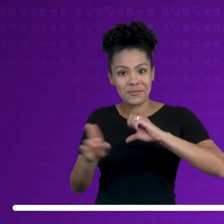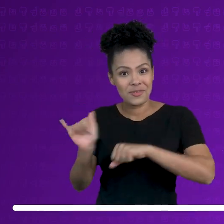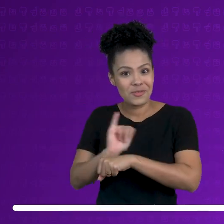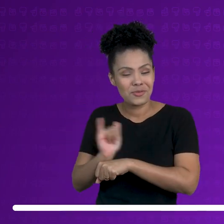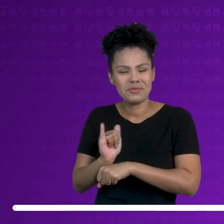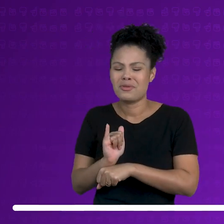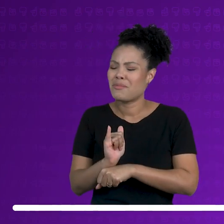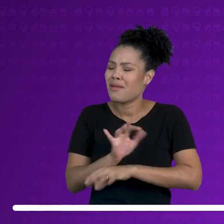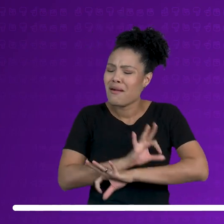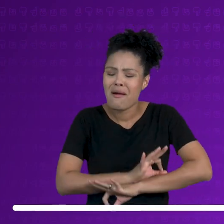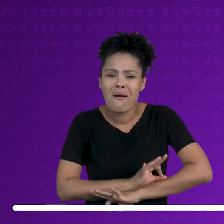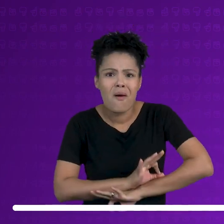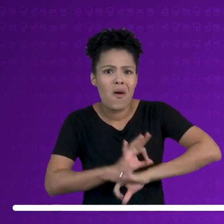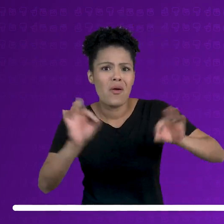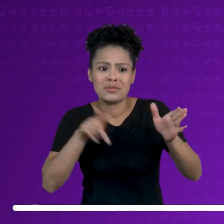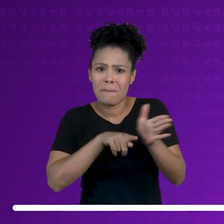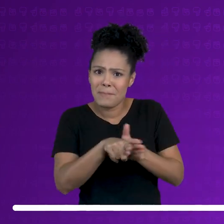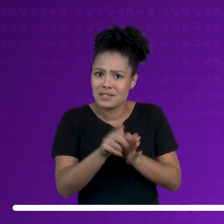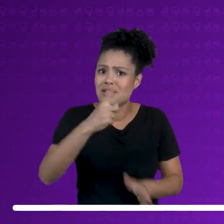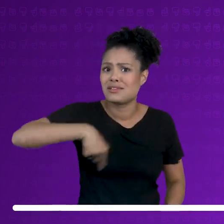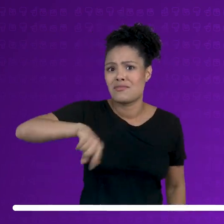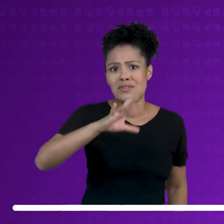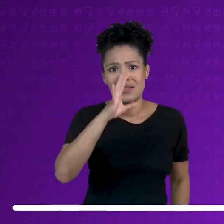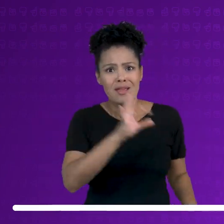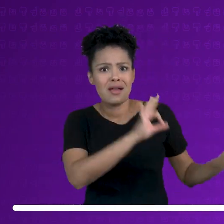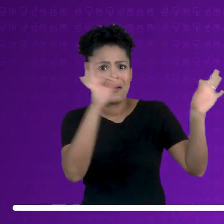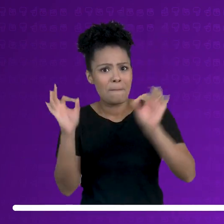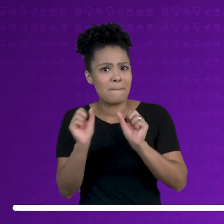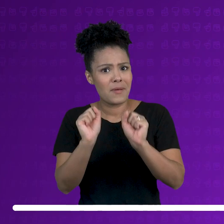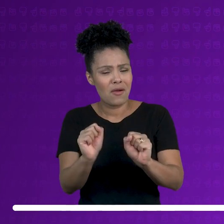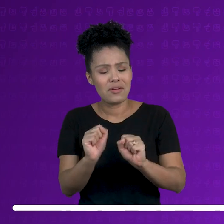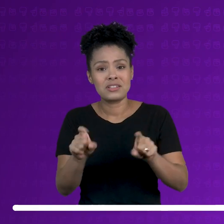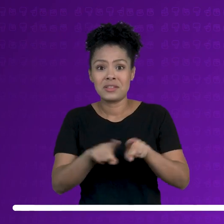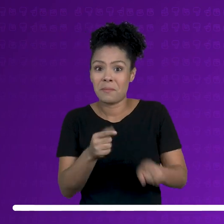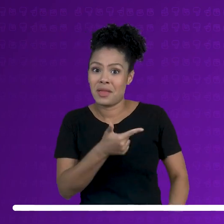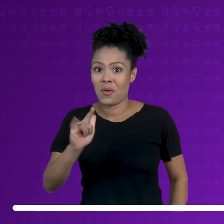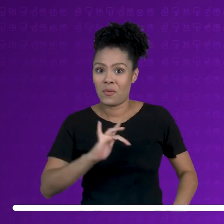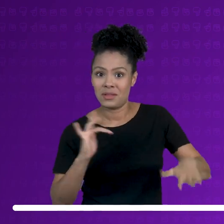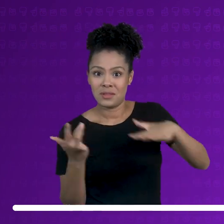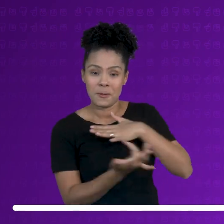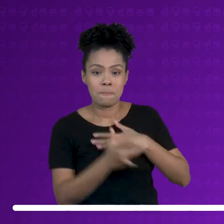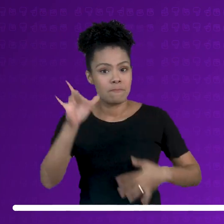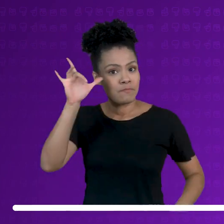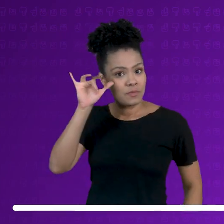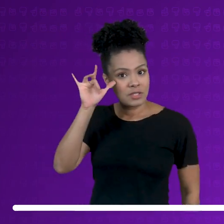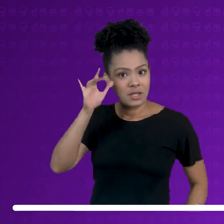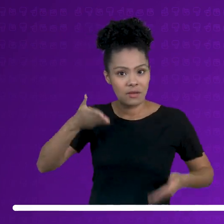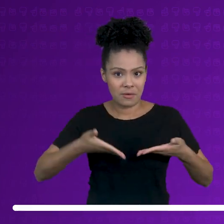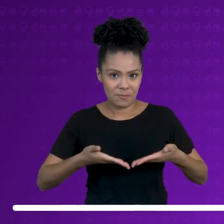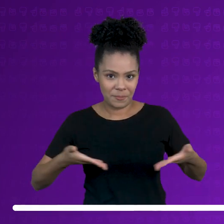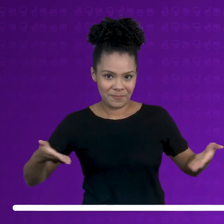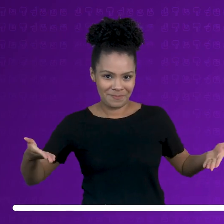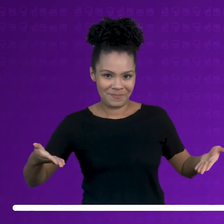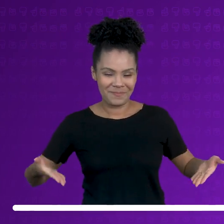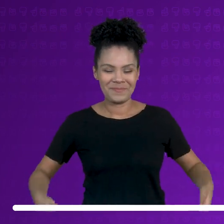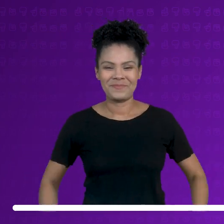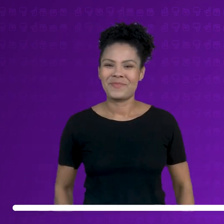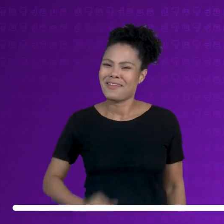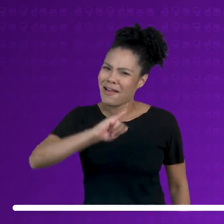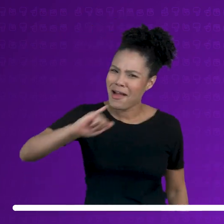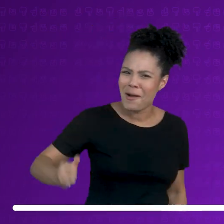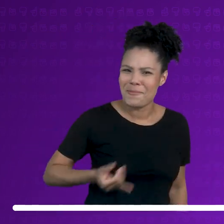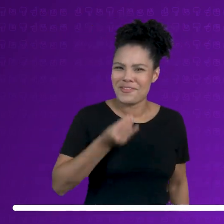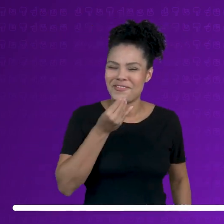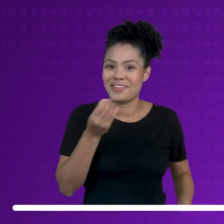fonte de pesquisa. Nas redes sociais, nós também compartilhamos muitas dicas. O nosso Instagram é o arrobauníntese.